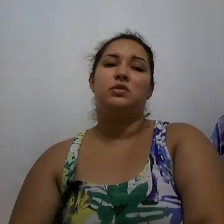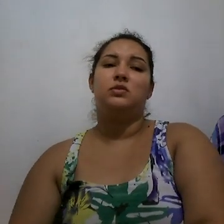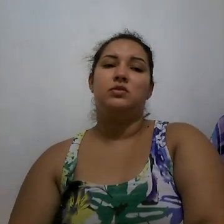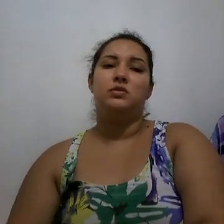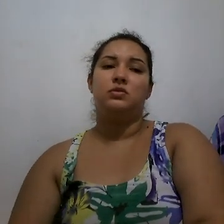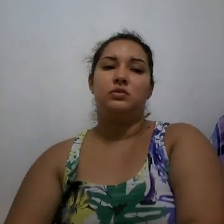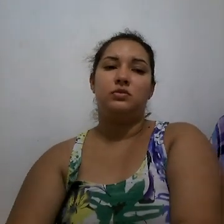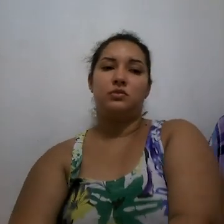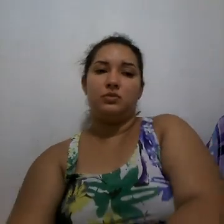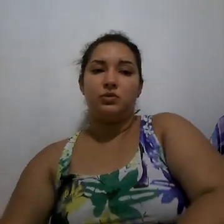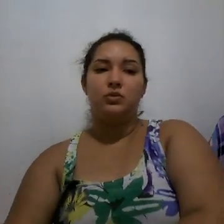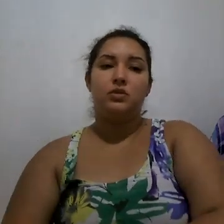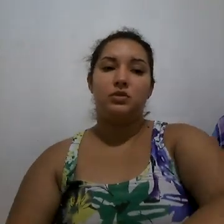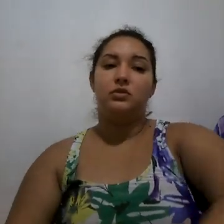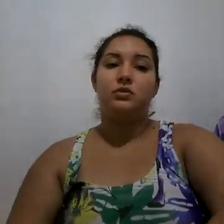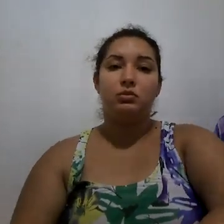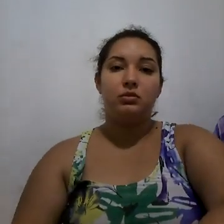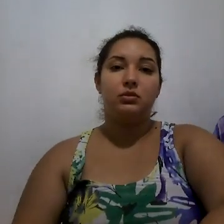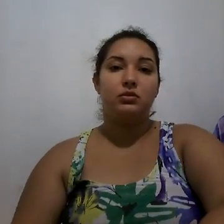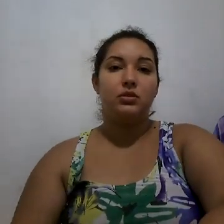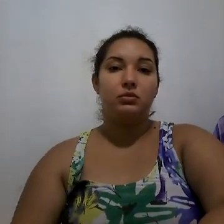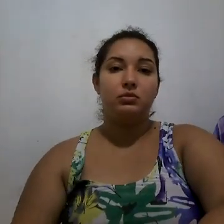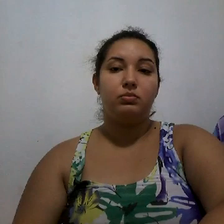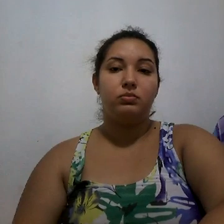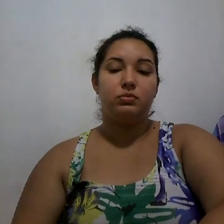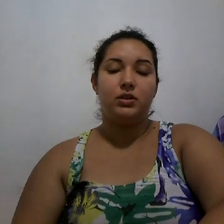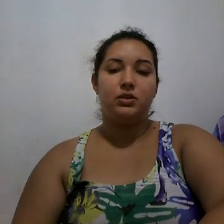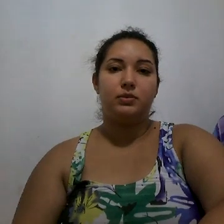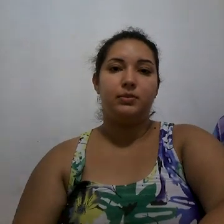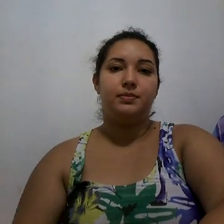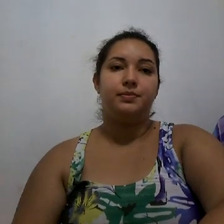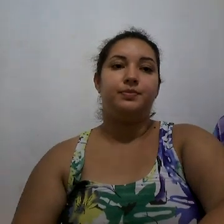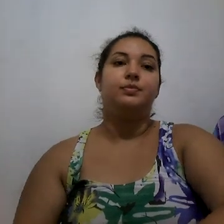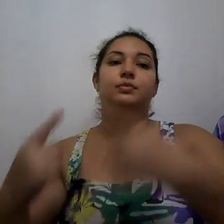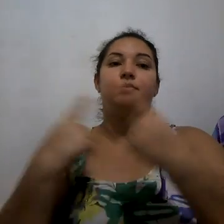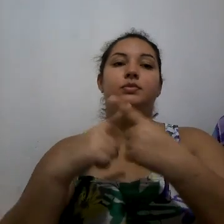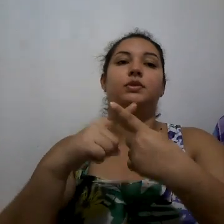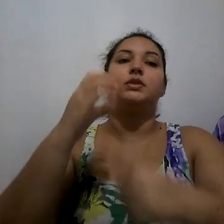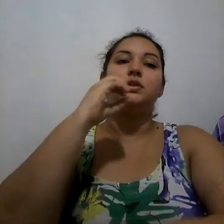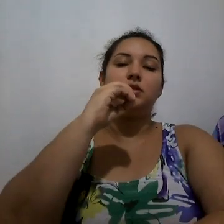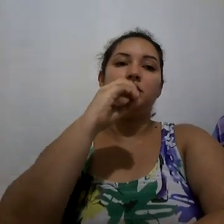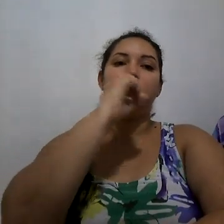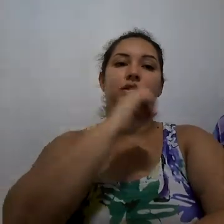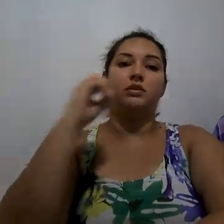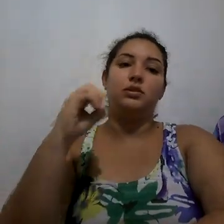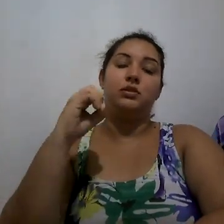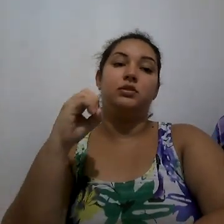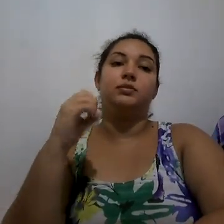Vão ser 5 algarismos significativos. Por quê? Esse zero aqui, esses zeros aqui, ponto, eles